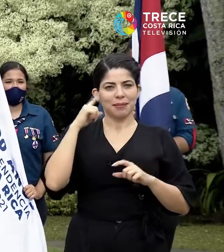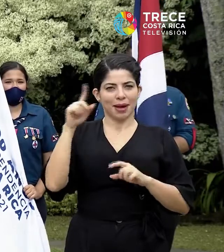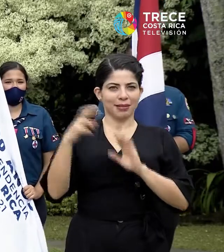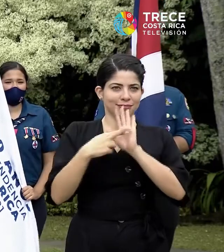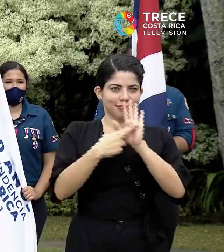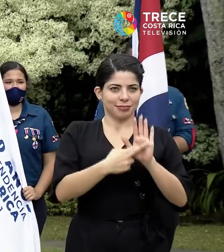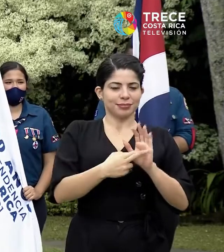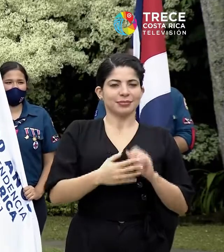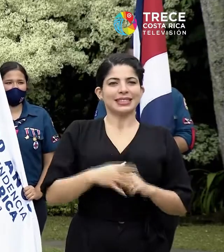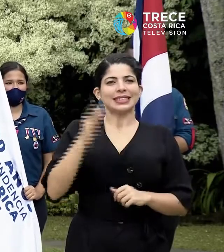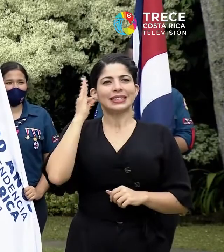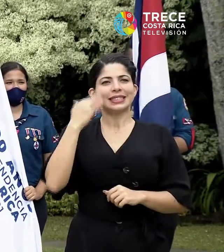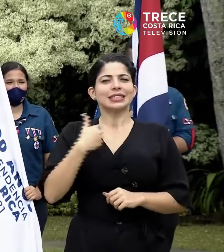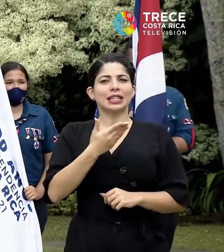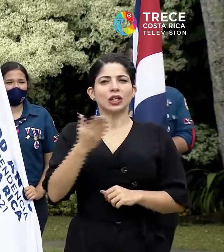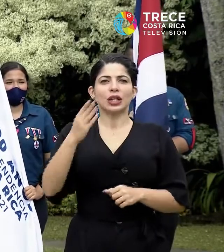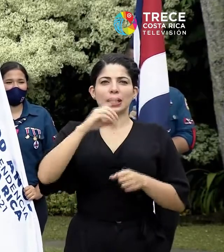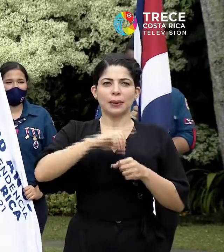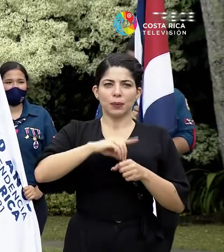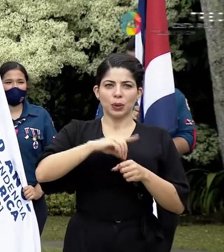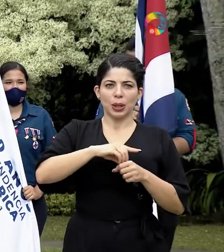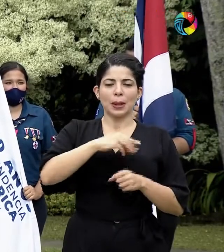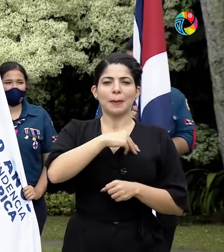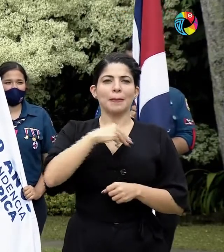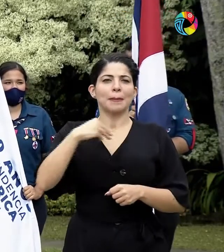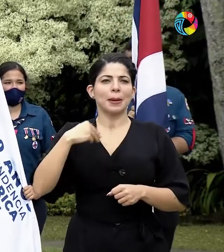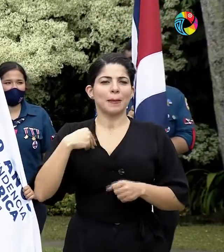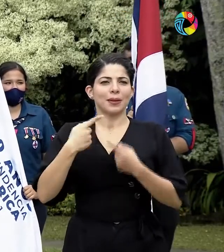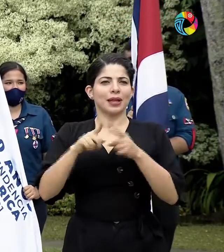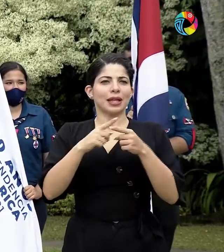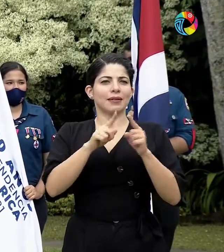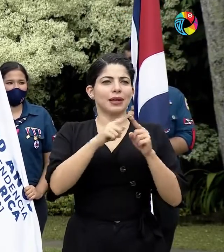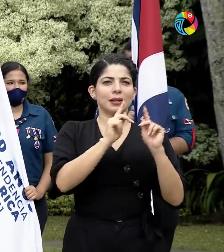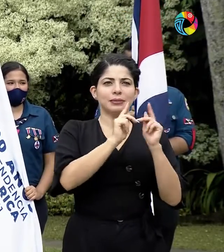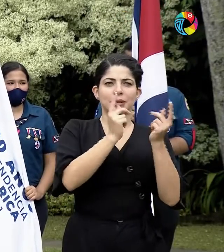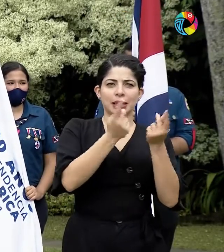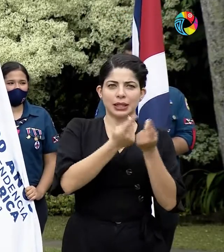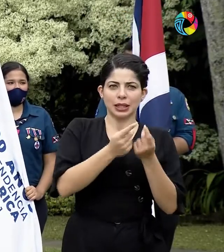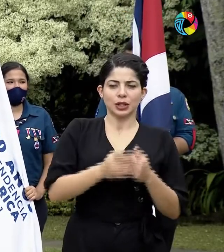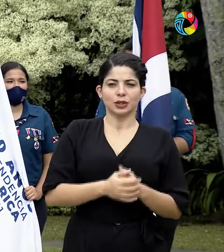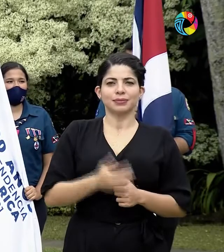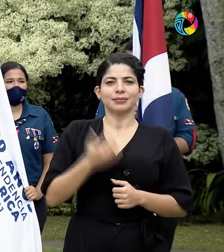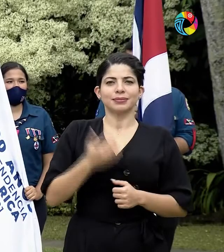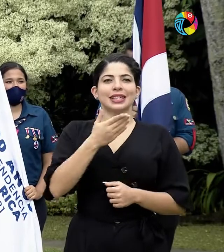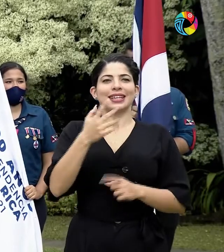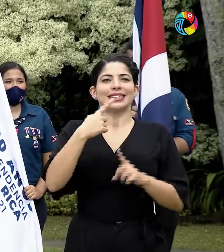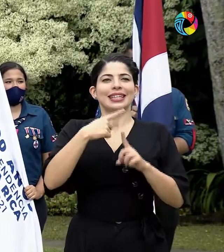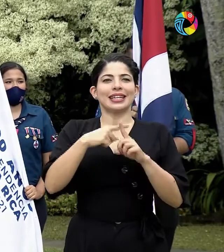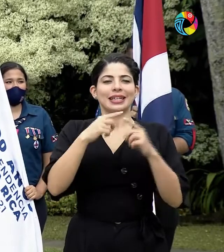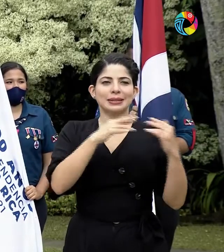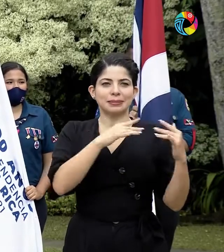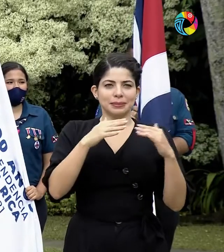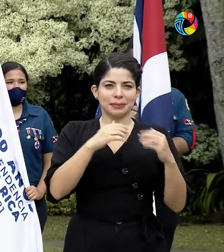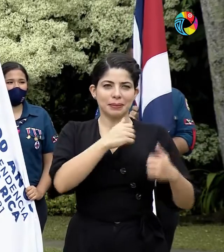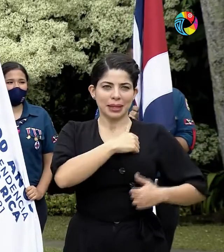señoras, señores diputados, miembros, jefes de fracción, señores excombatientes y